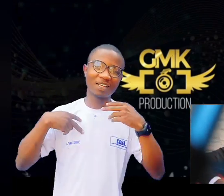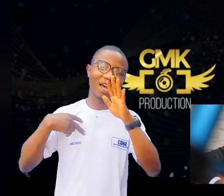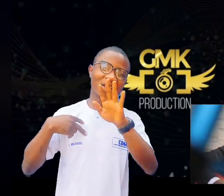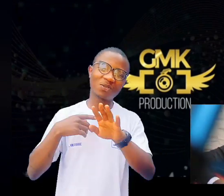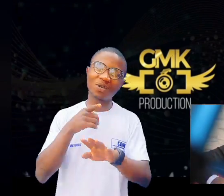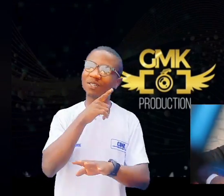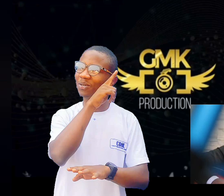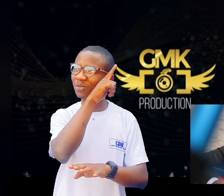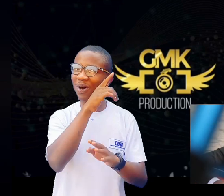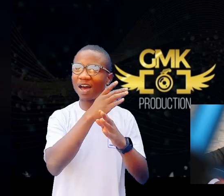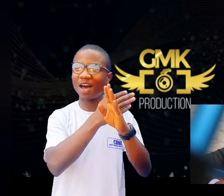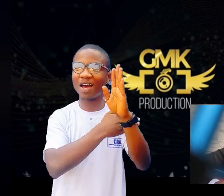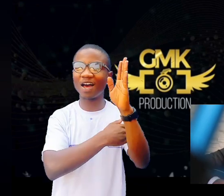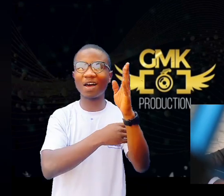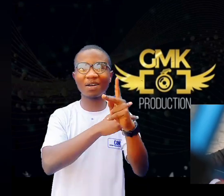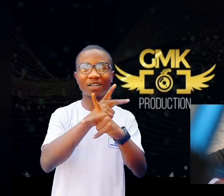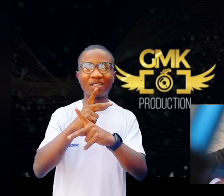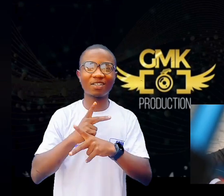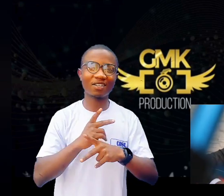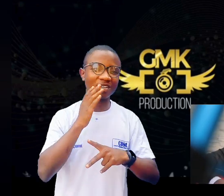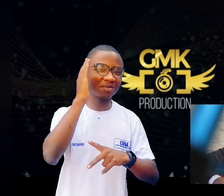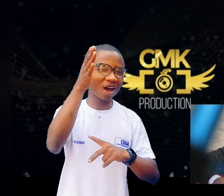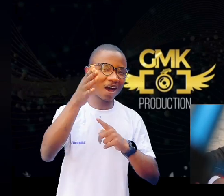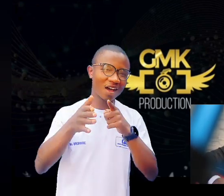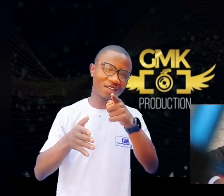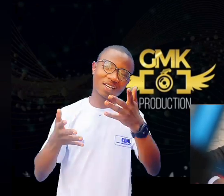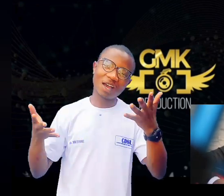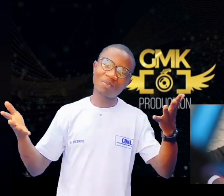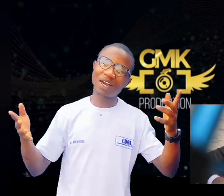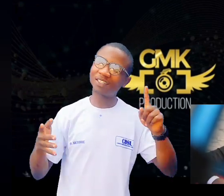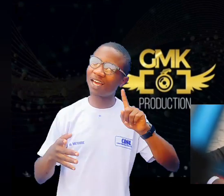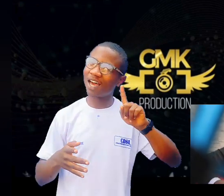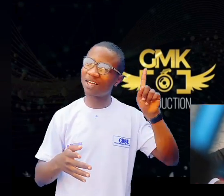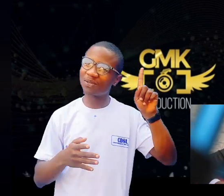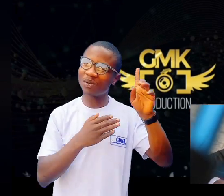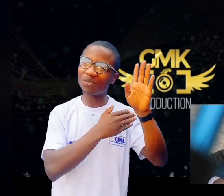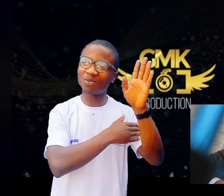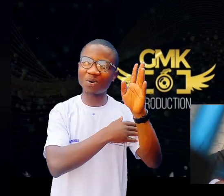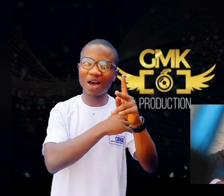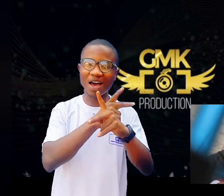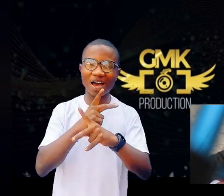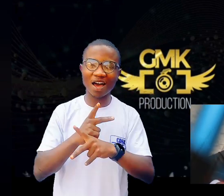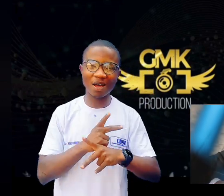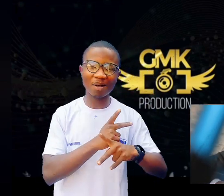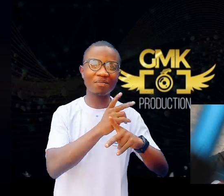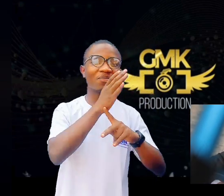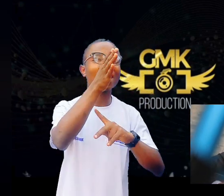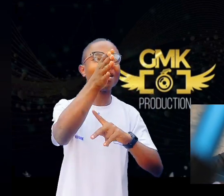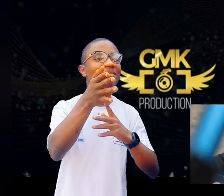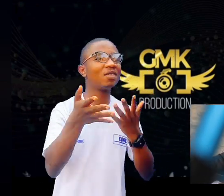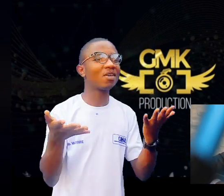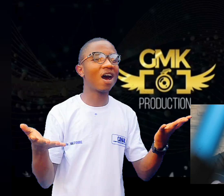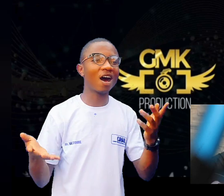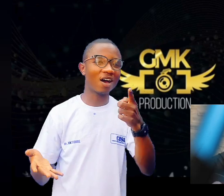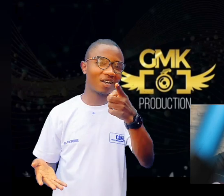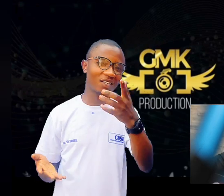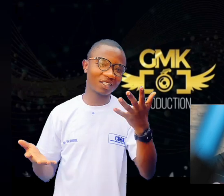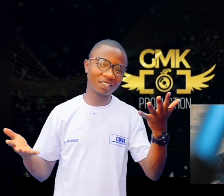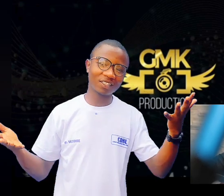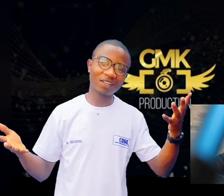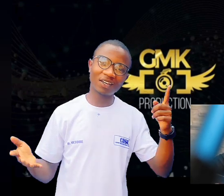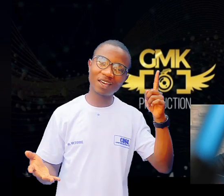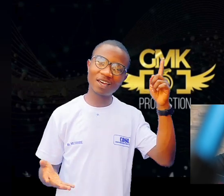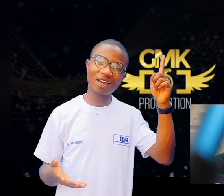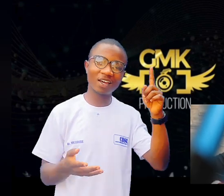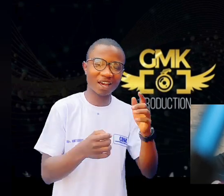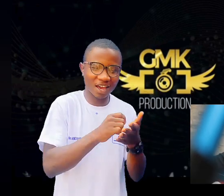Dieu la prendra soin de toi. C'est Dieu la prendra soin de toi. Car